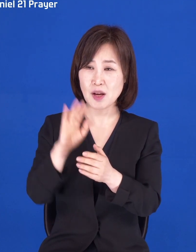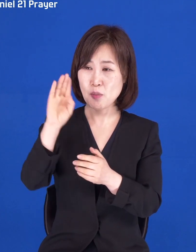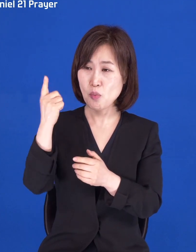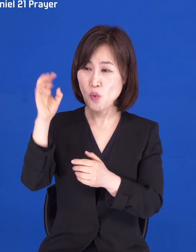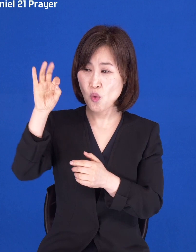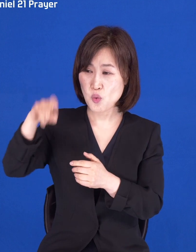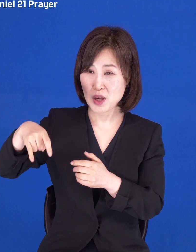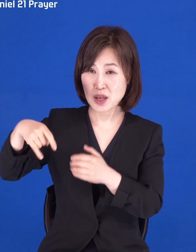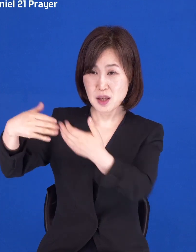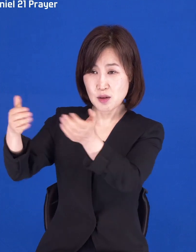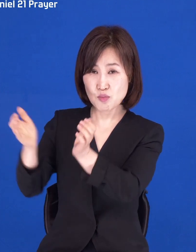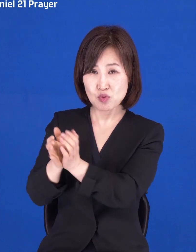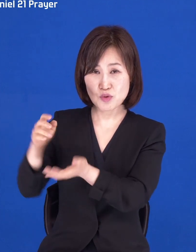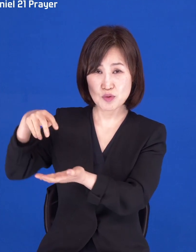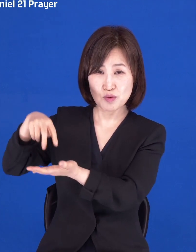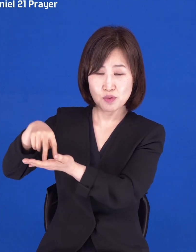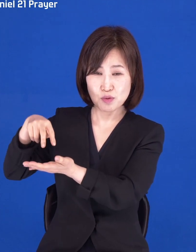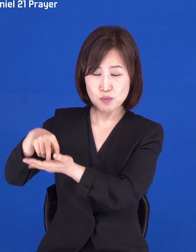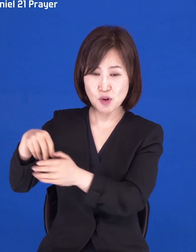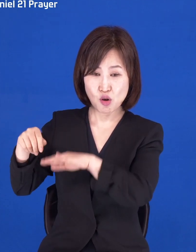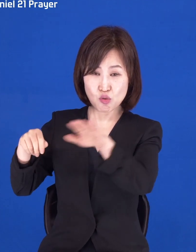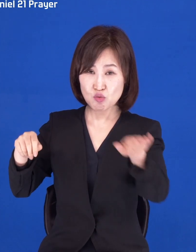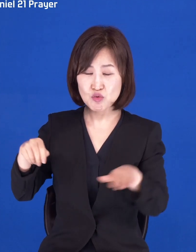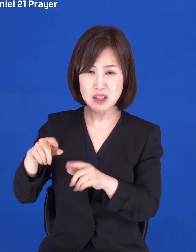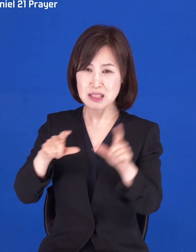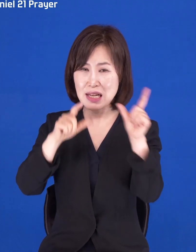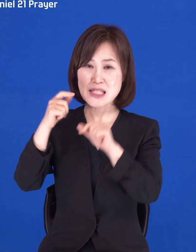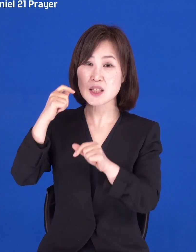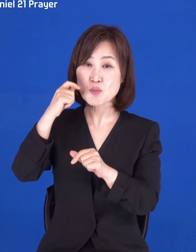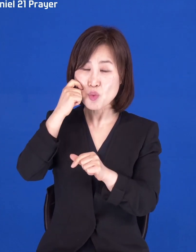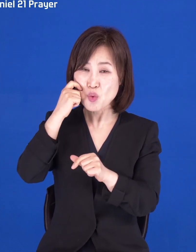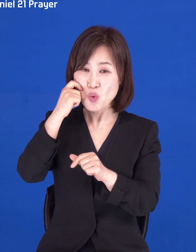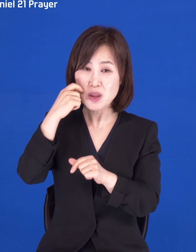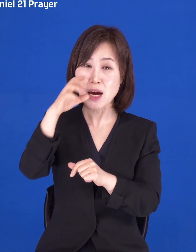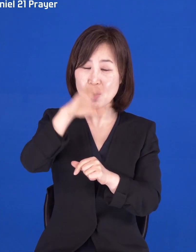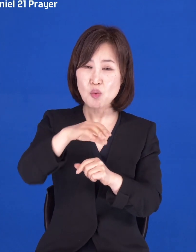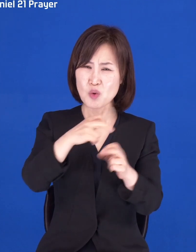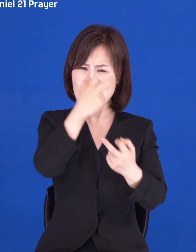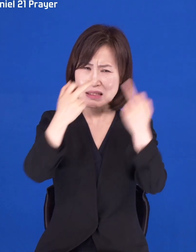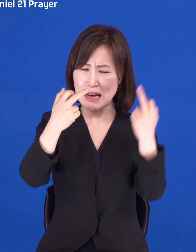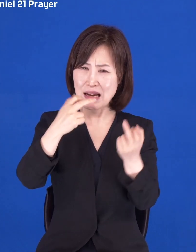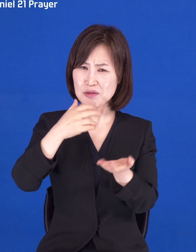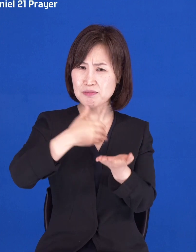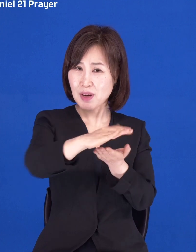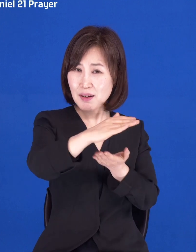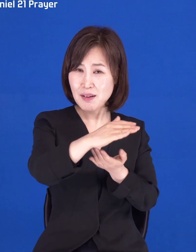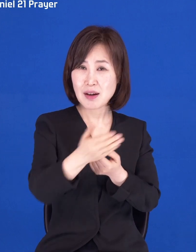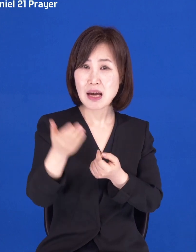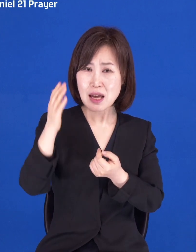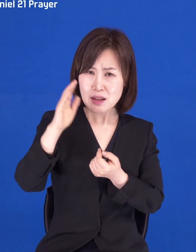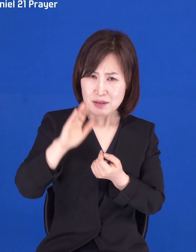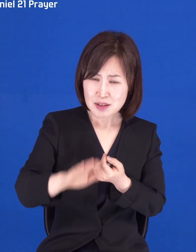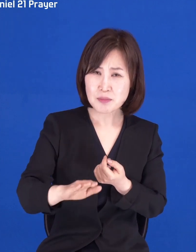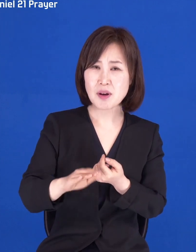보이부에서는 살지 못할 곳으로 우리 가족을 추방 보냈지만